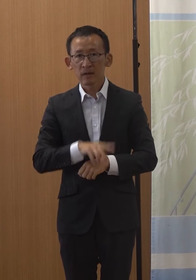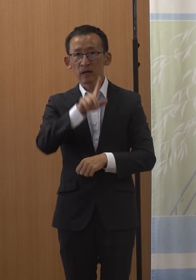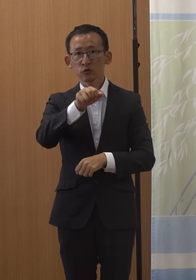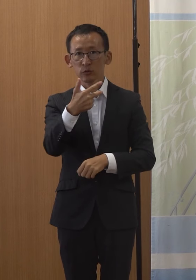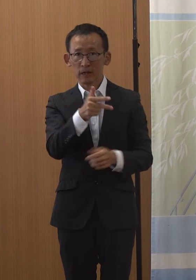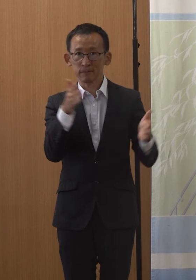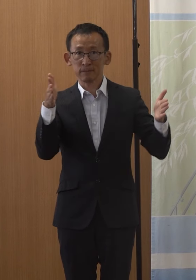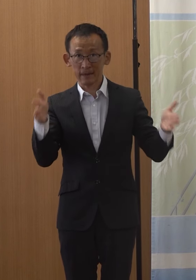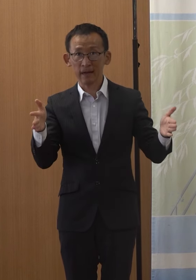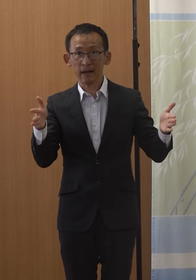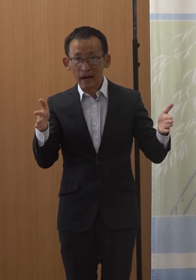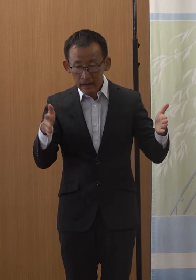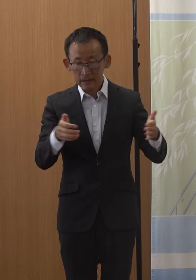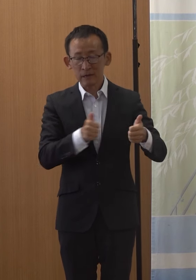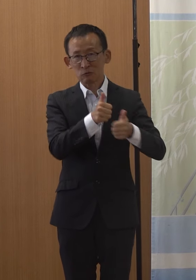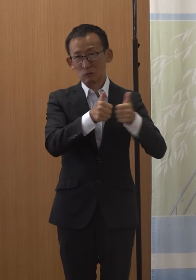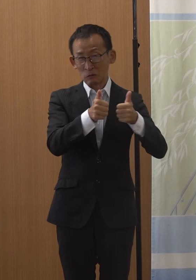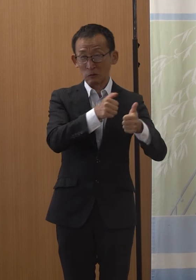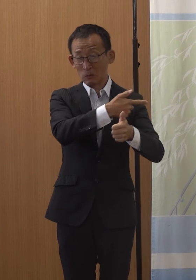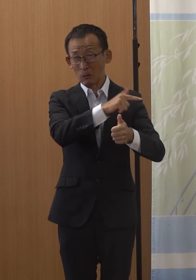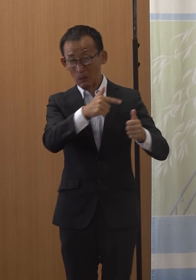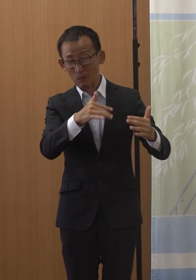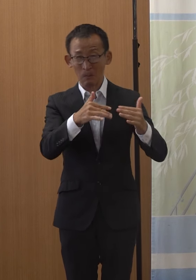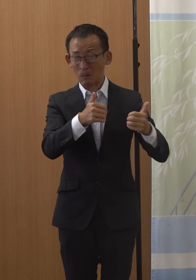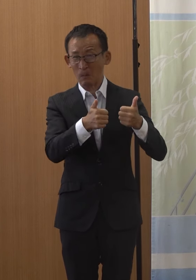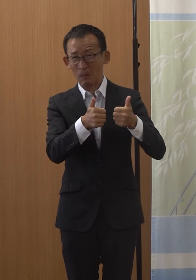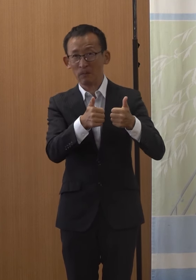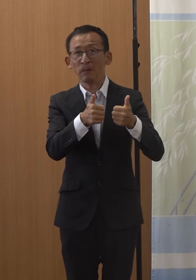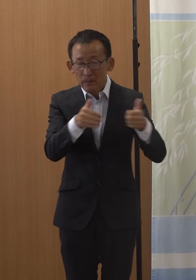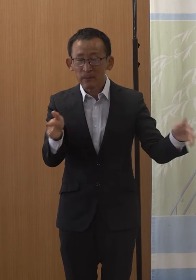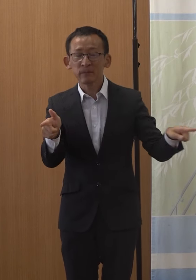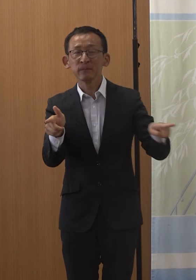って広げられた熱戦が幕を、閉じたということになります。